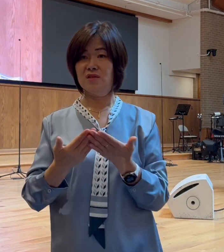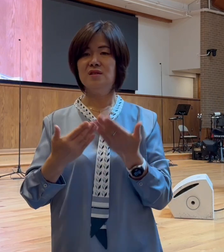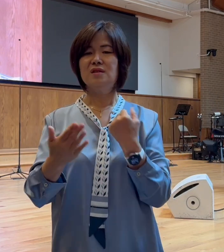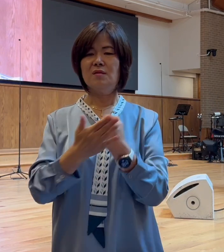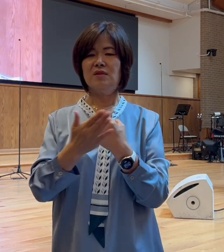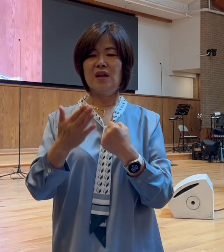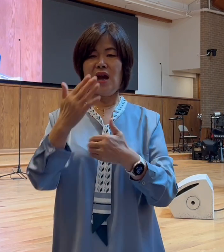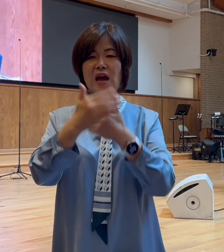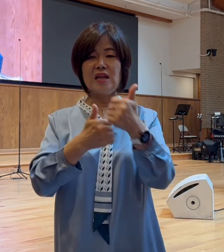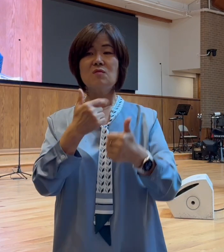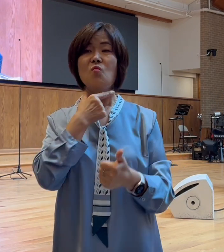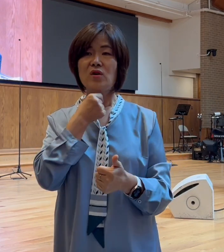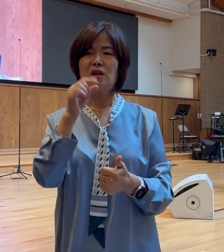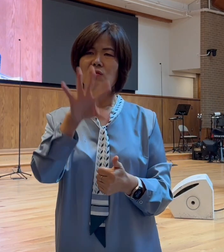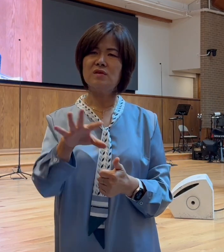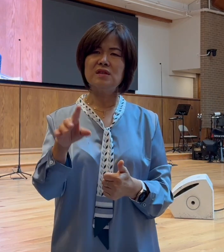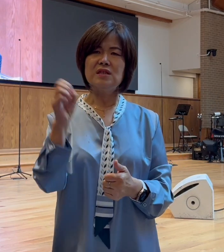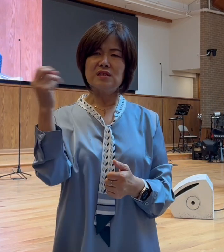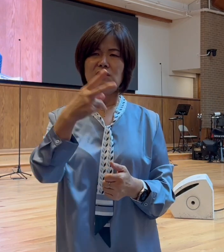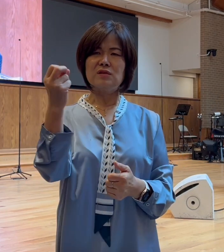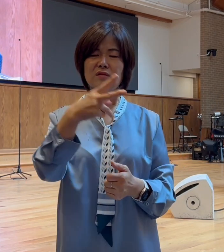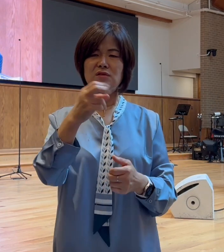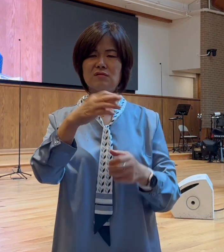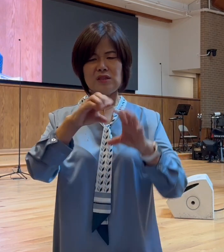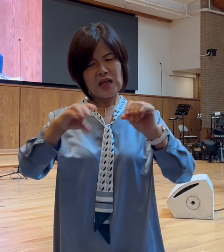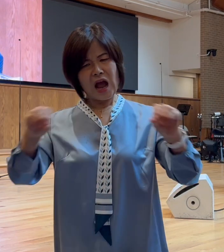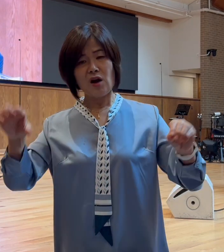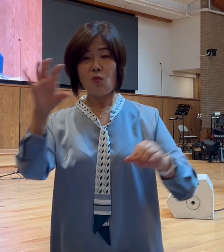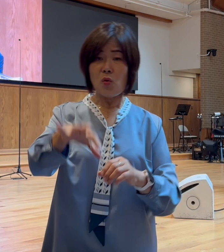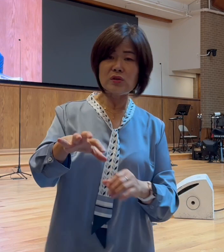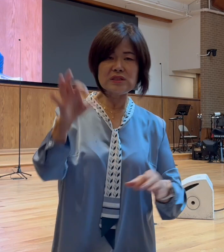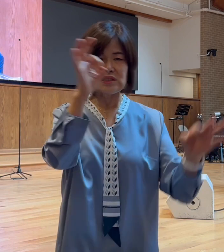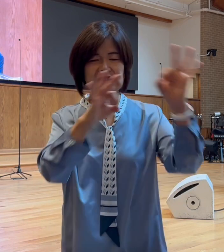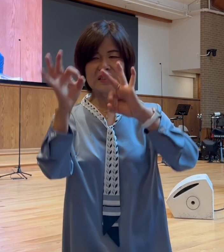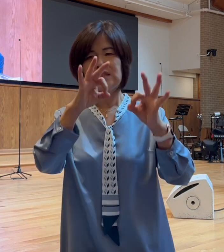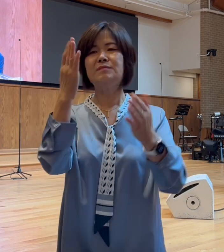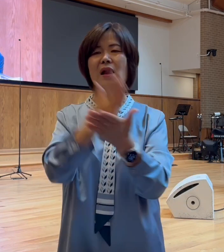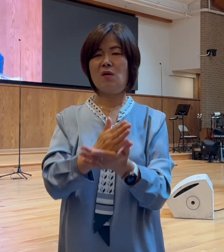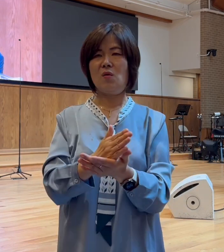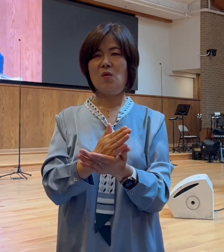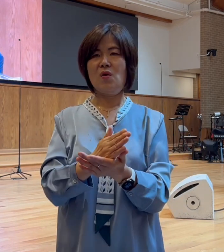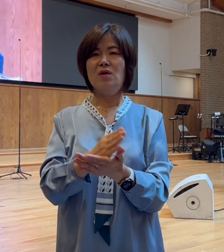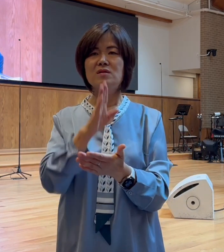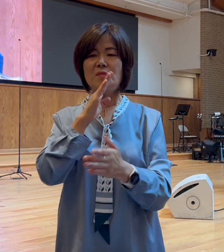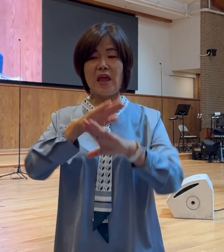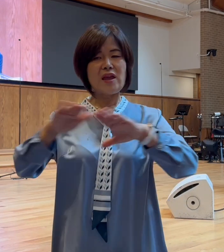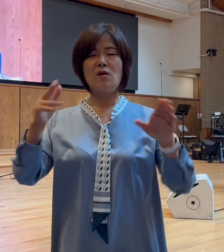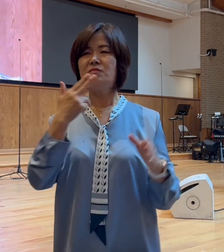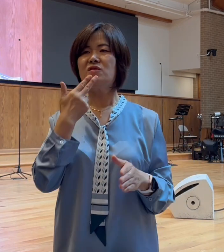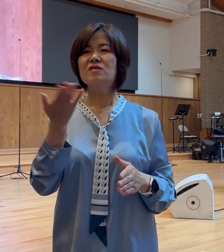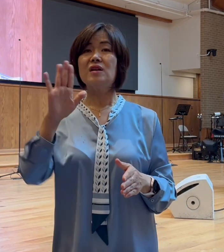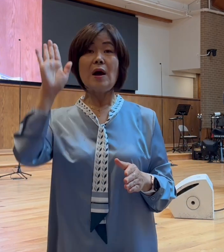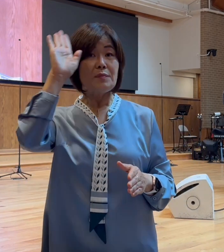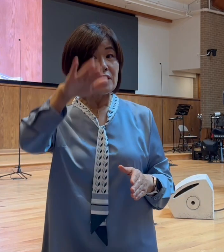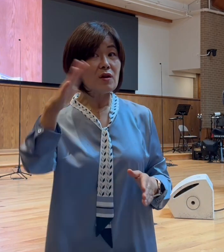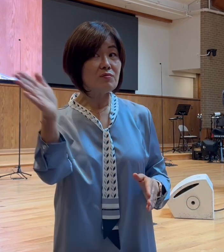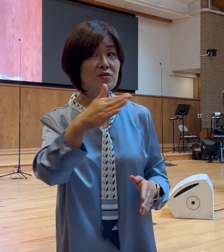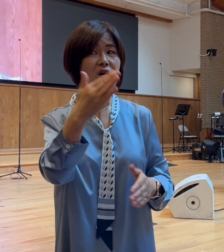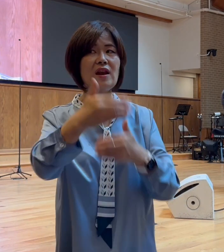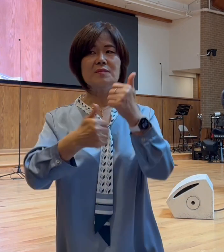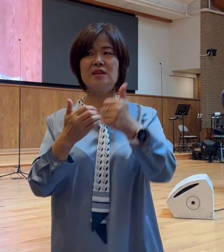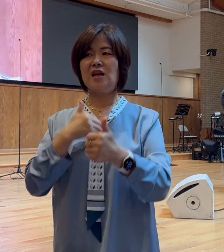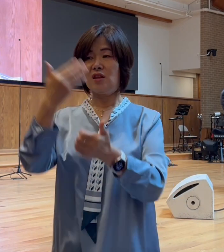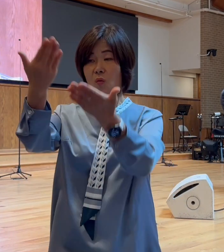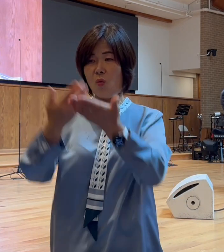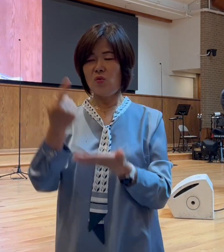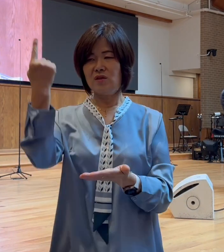하나님이 가라는 곳이 어디냐고 자꾸 지리적이거나 지형적인 요소를 따지면은 이게 해결이 안 나요. 그러나 미래로부터 하나님이